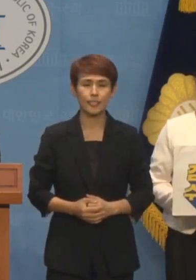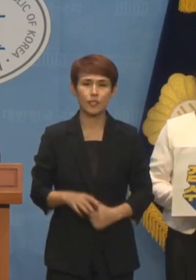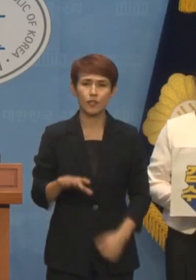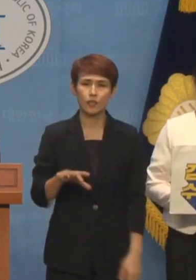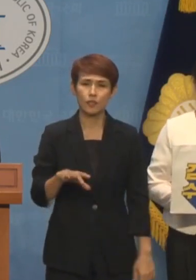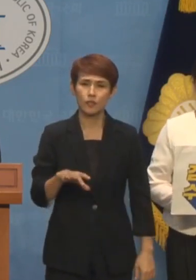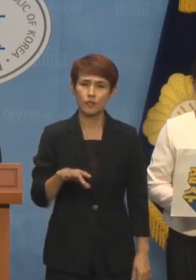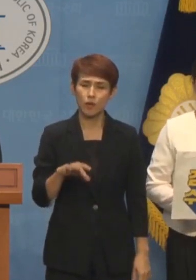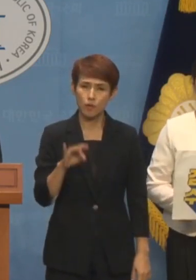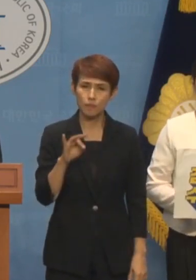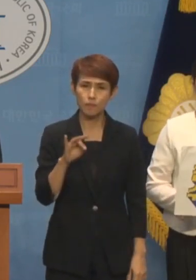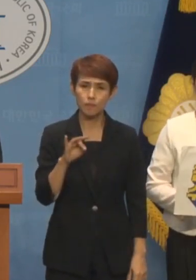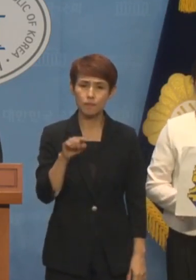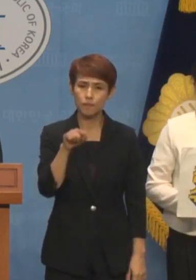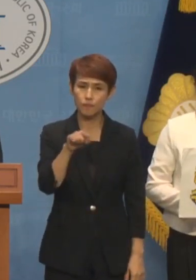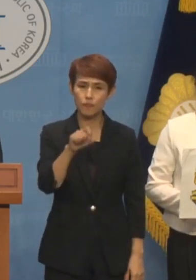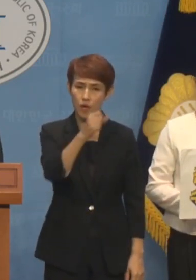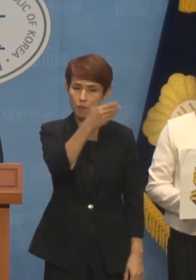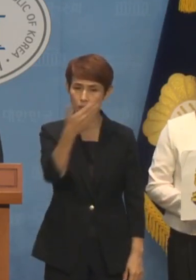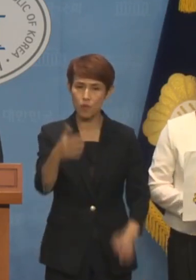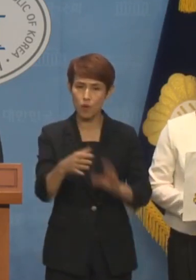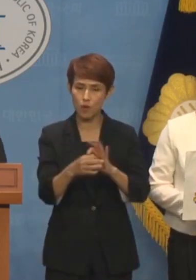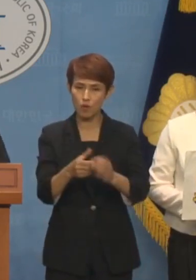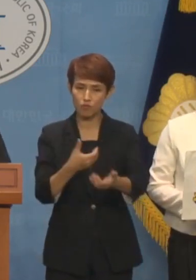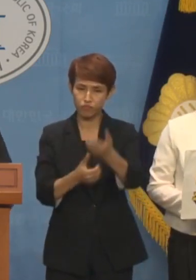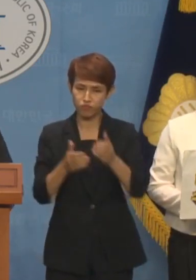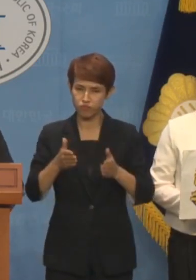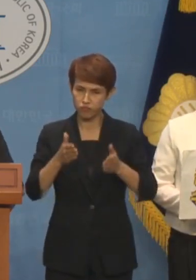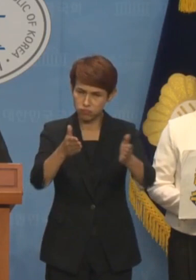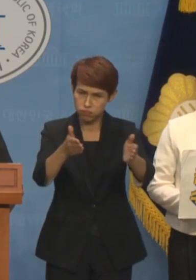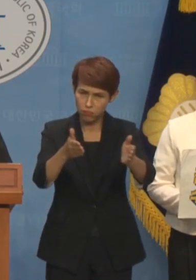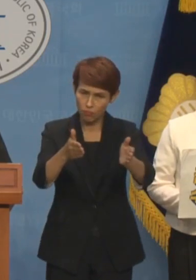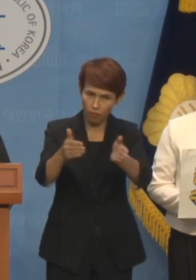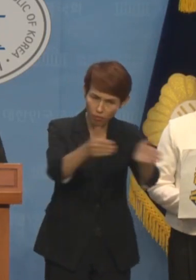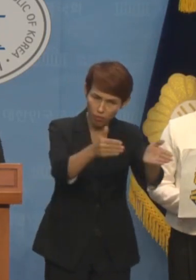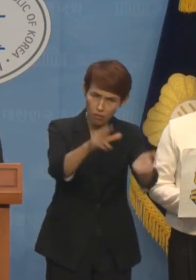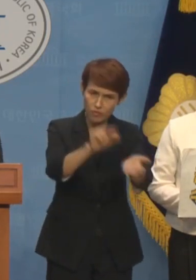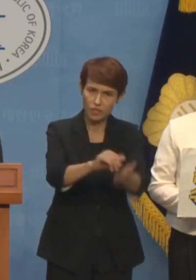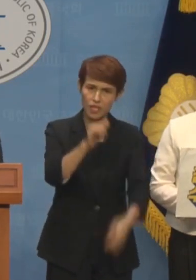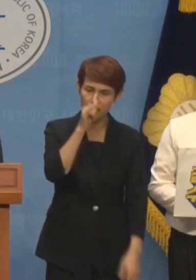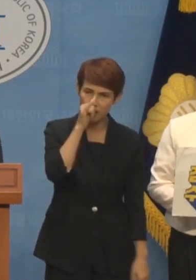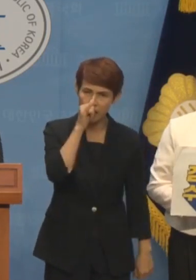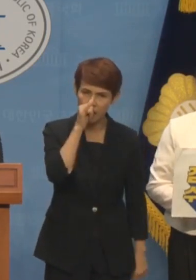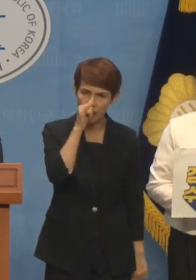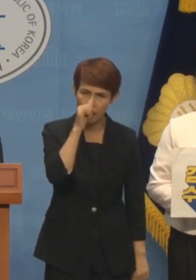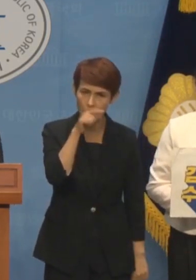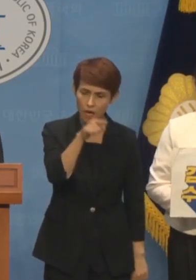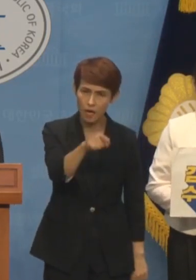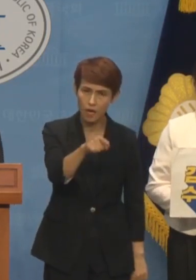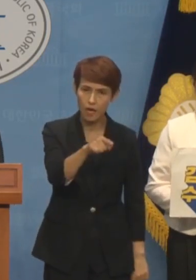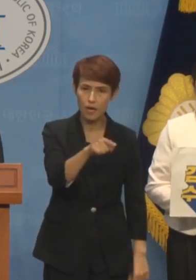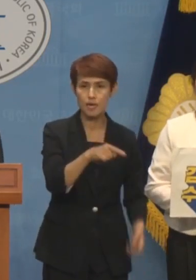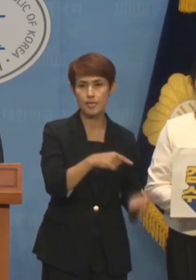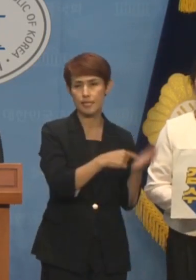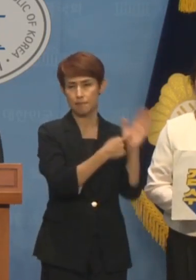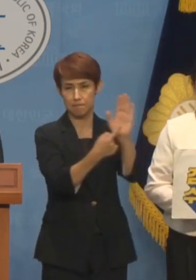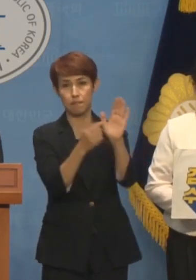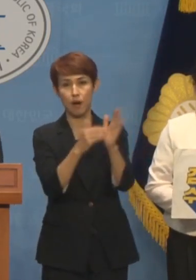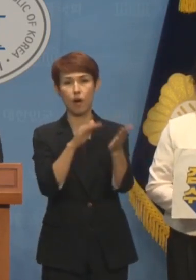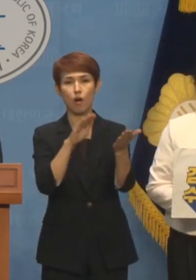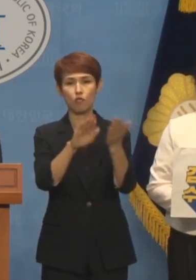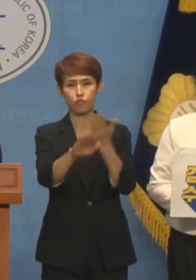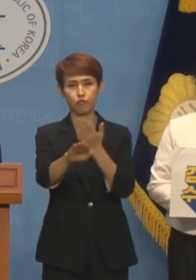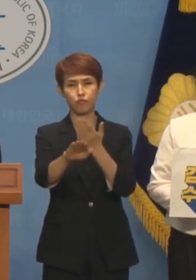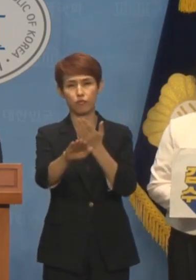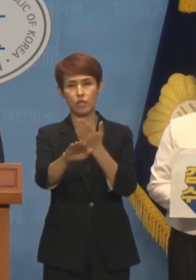처음 서울양평 고속도로 국정농단 이 초유의 게이트가 폭로되고